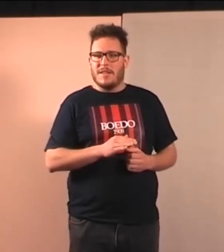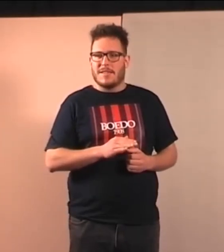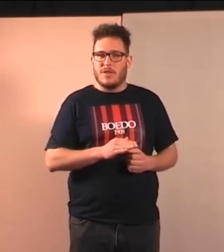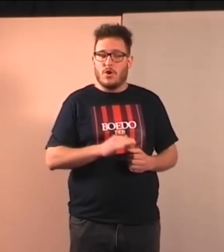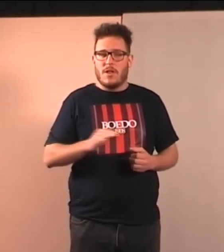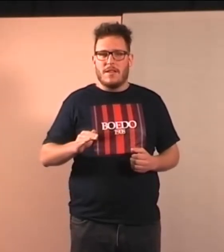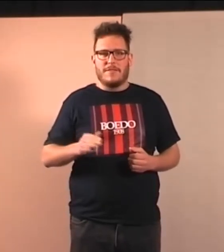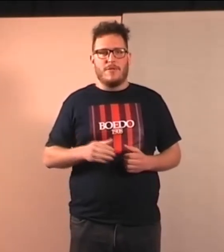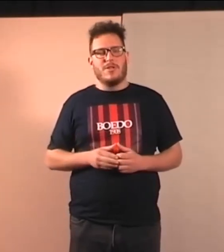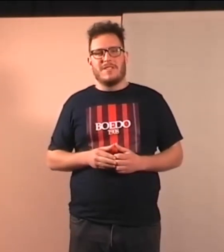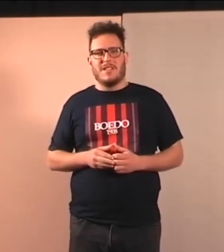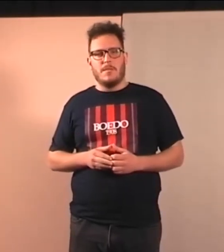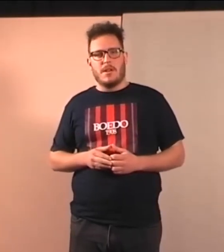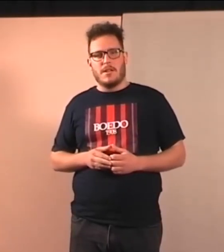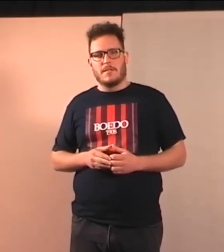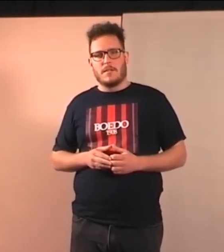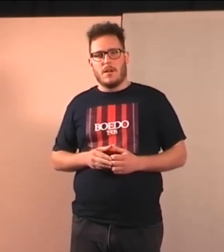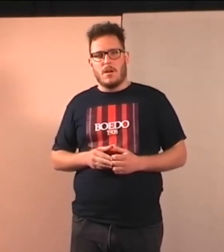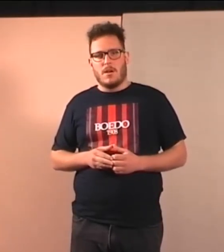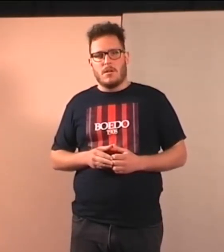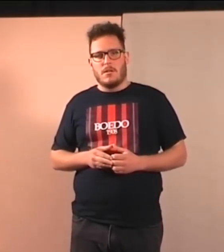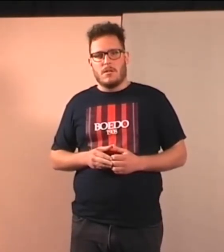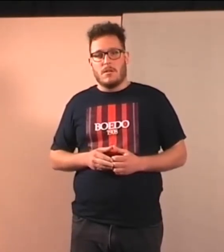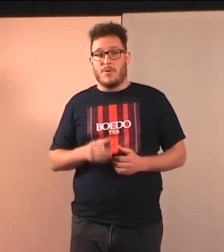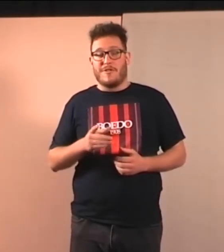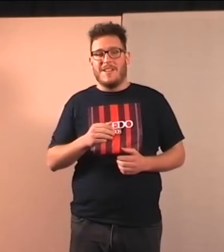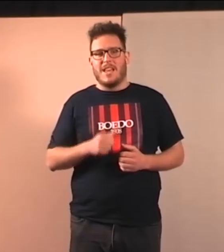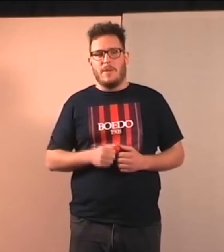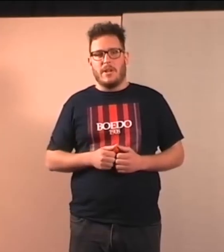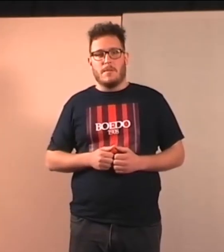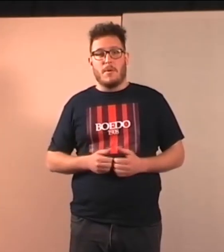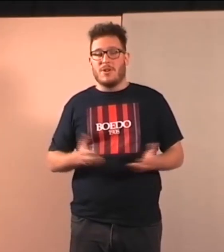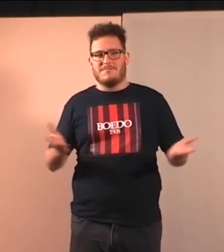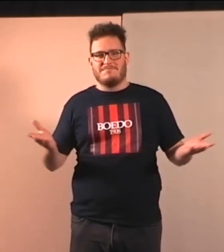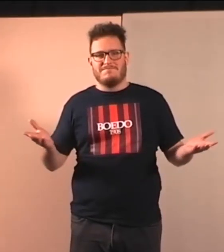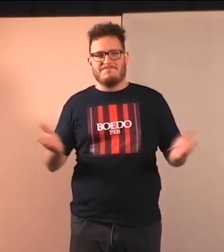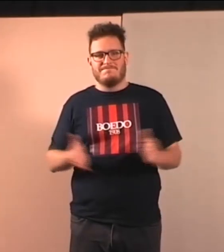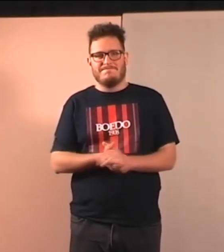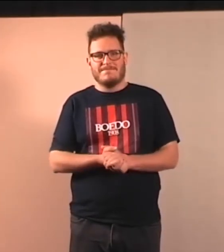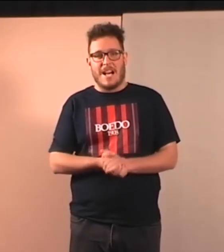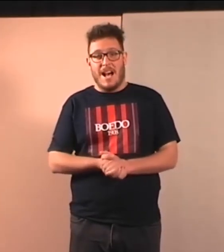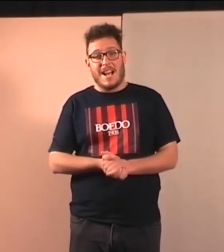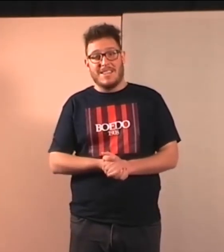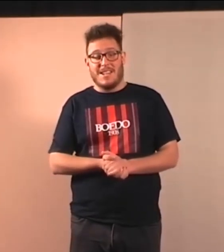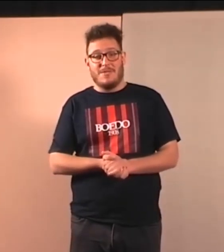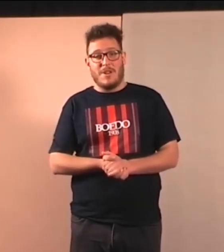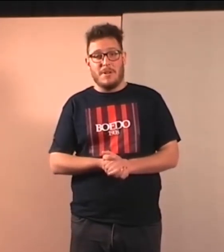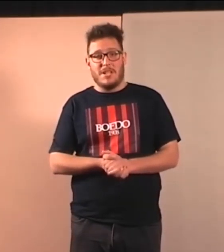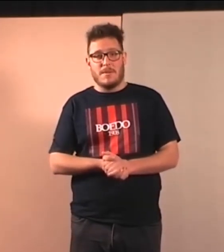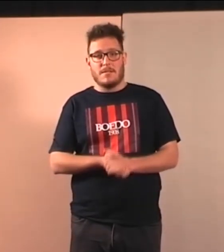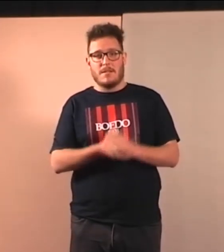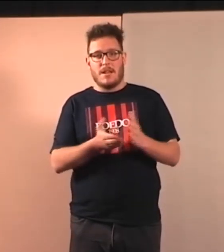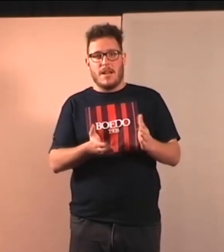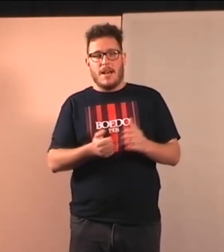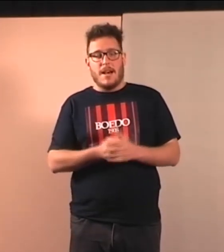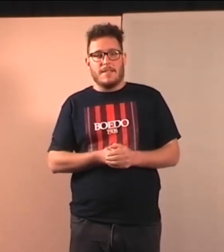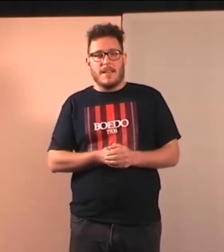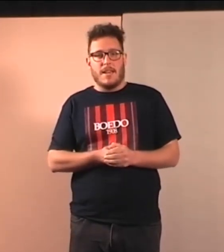todas fueron desestimadas Por falta de víctima Bueno, acá tienen una víctima Así que,